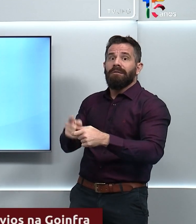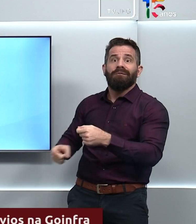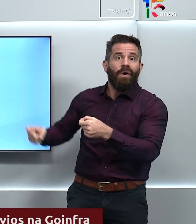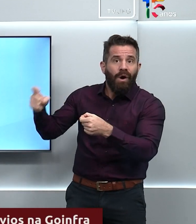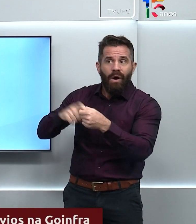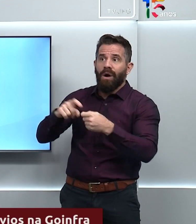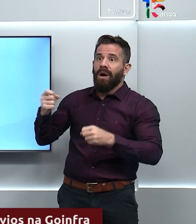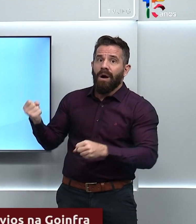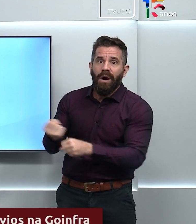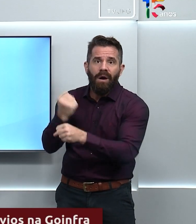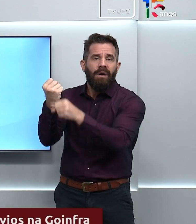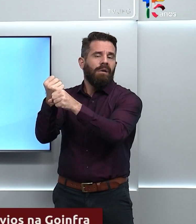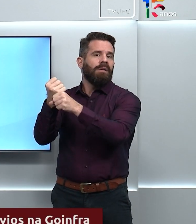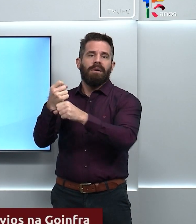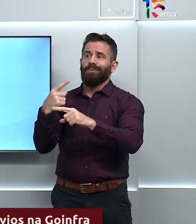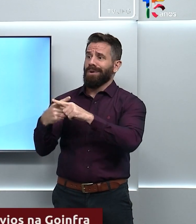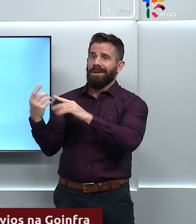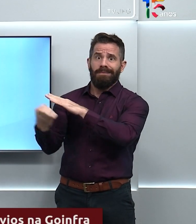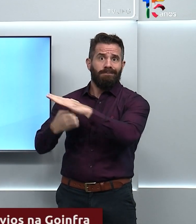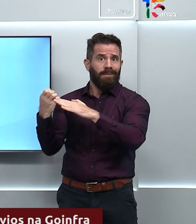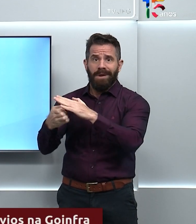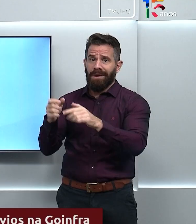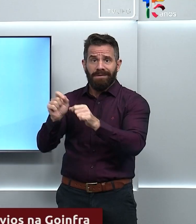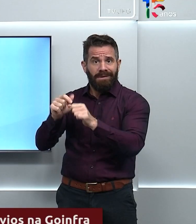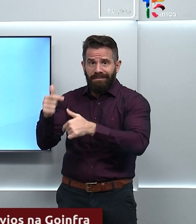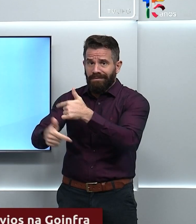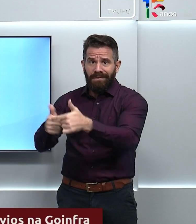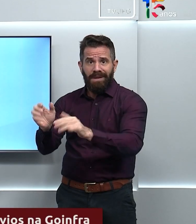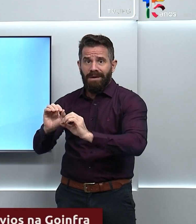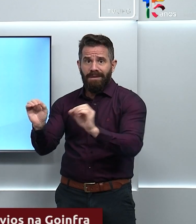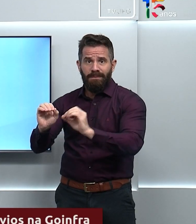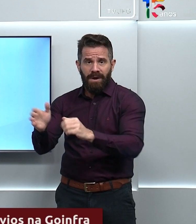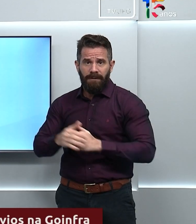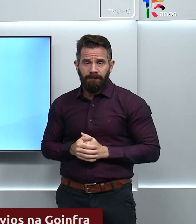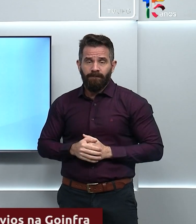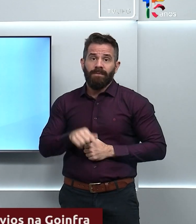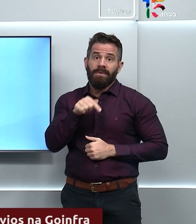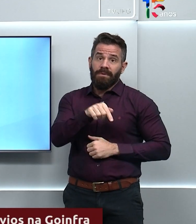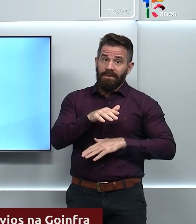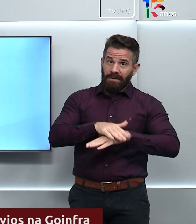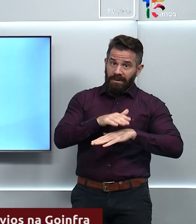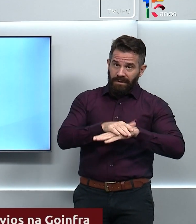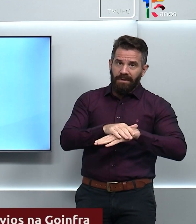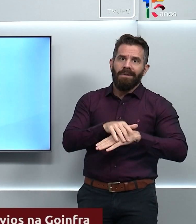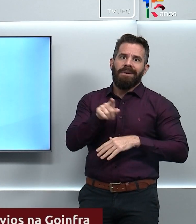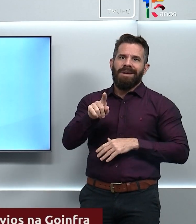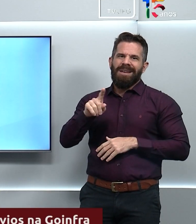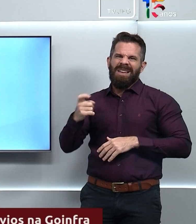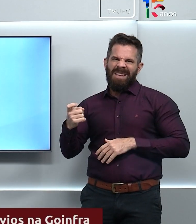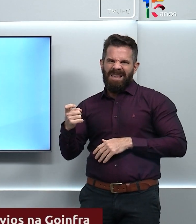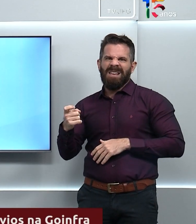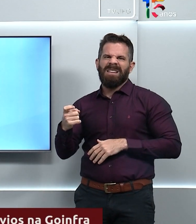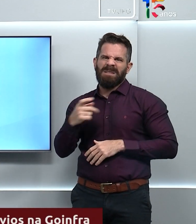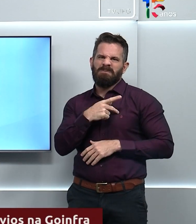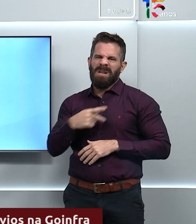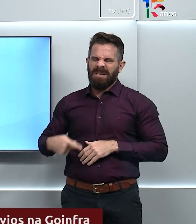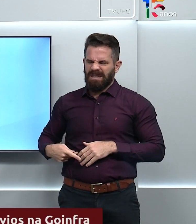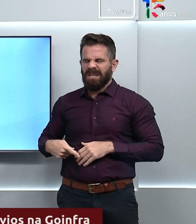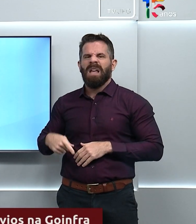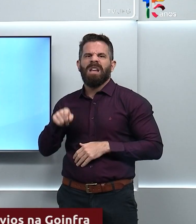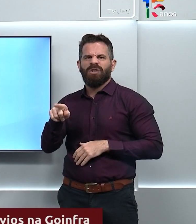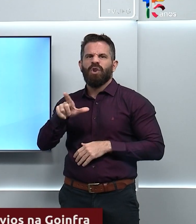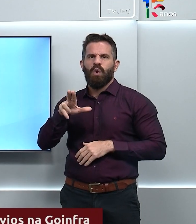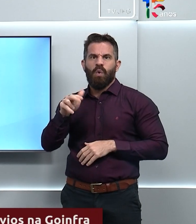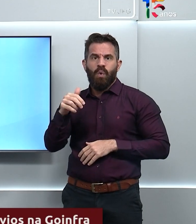reerguidas por essa empresa contratada. A defesa do ex-presidente da Goinfra ainda não se manifestou até o momento do fechamento dessa edição e,